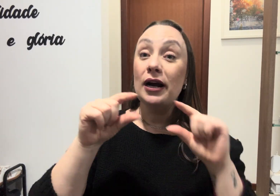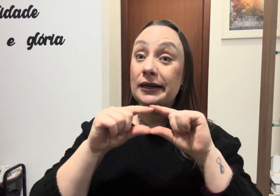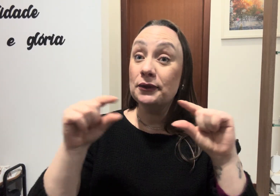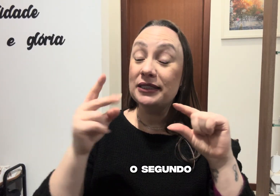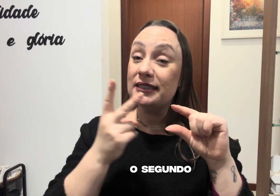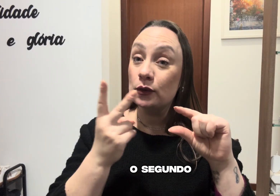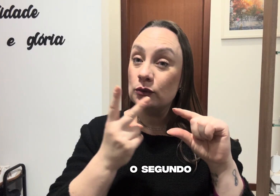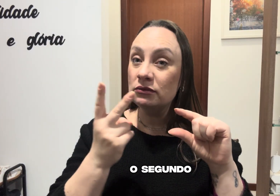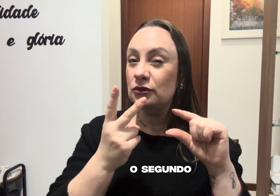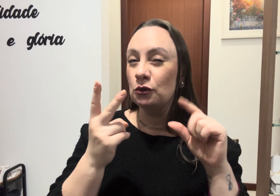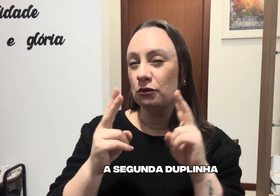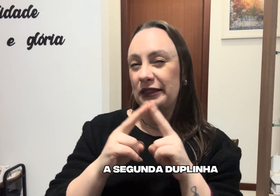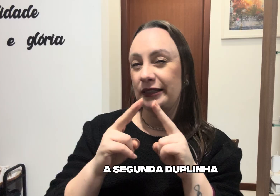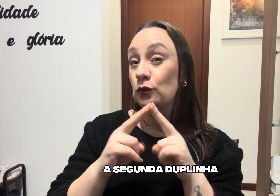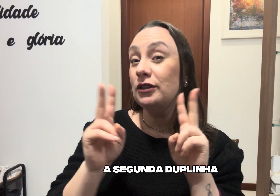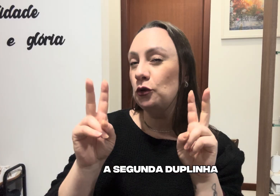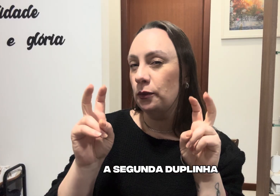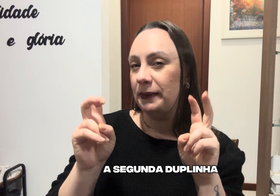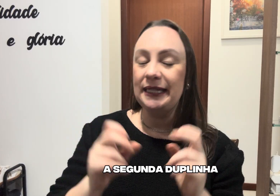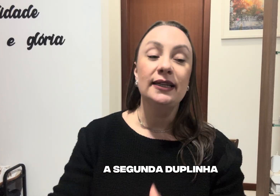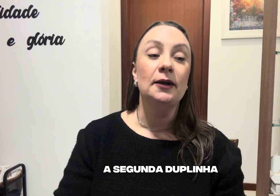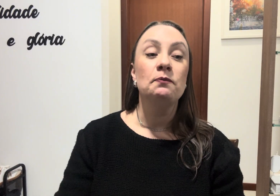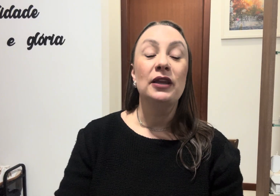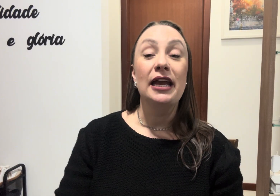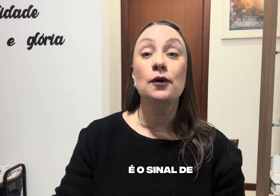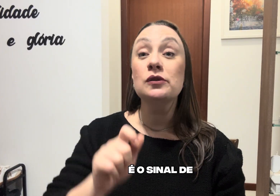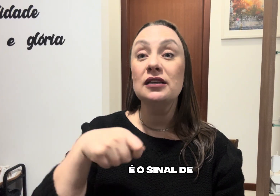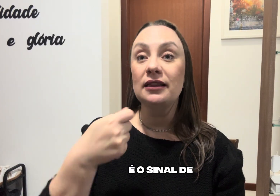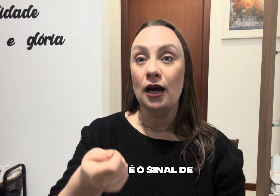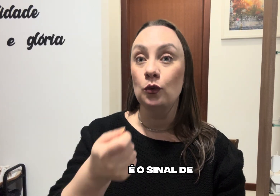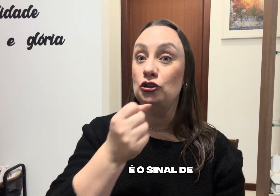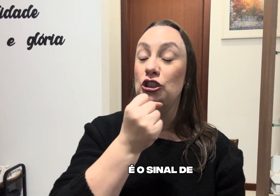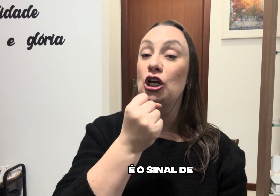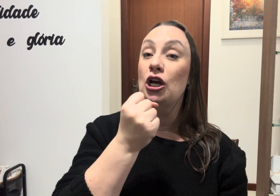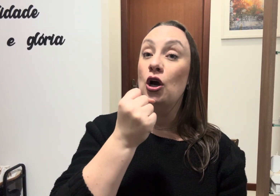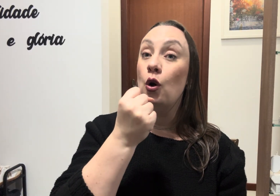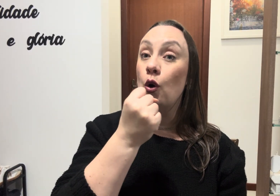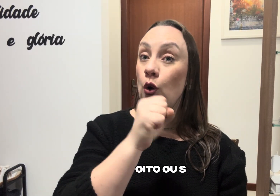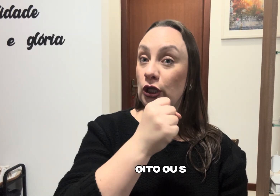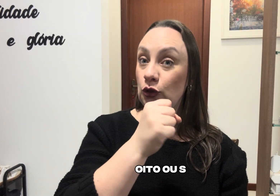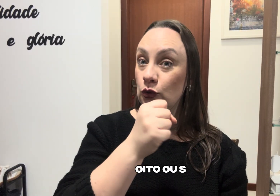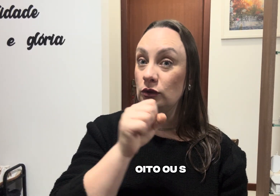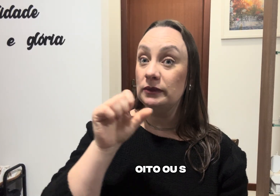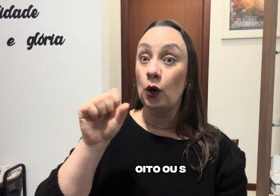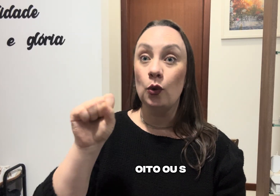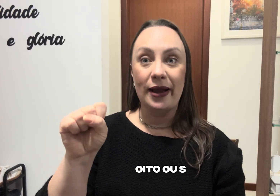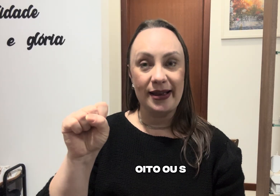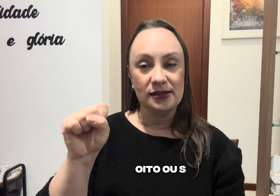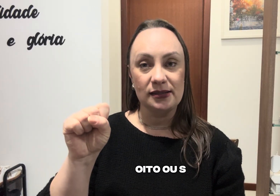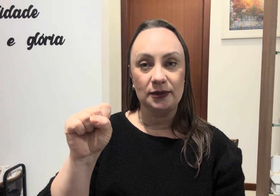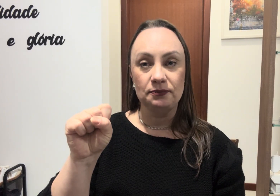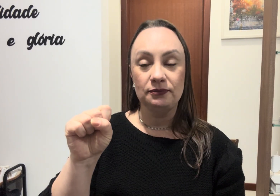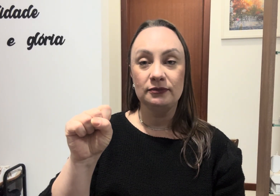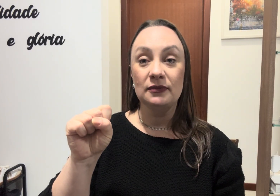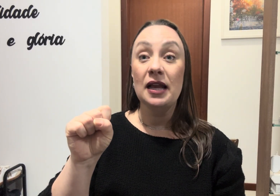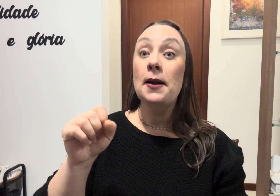A segunda duplinha é o sinal de 8 ou S.